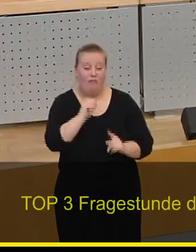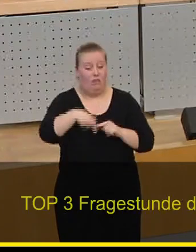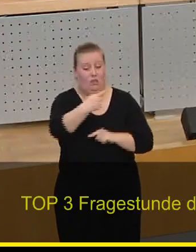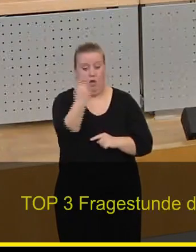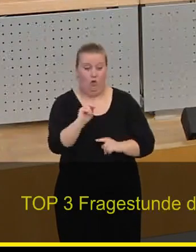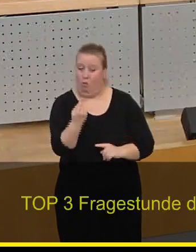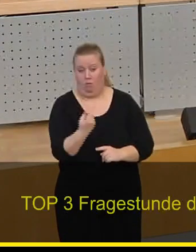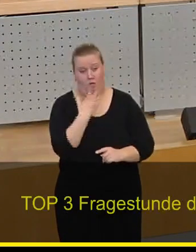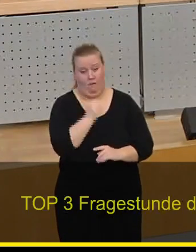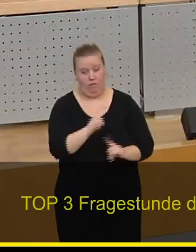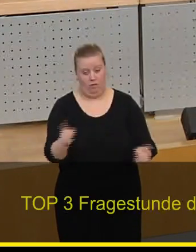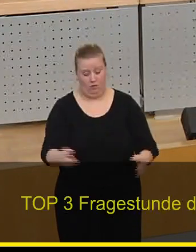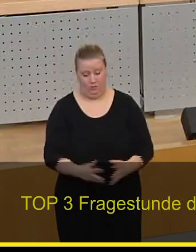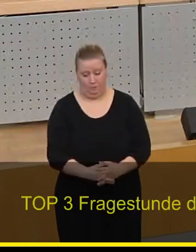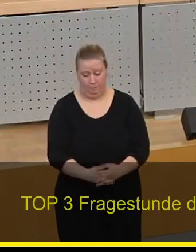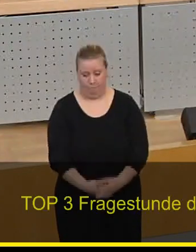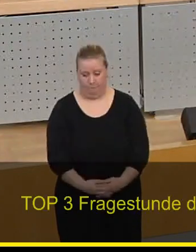nicht mehr passiert. Vielen Dank.